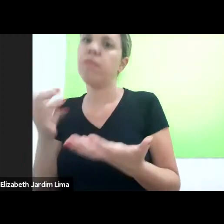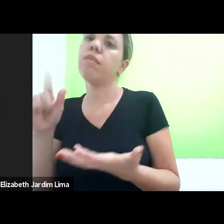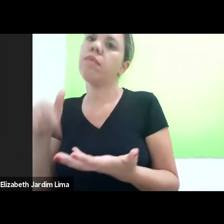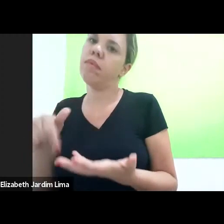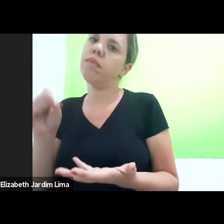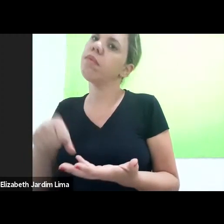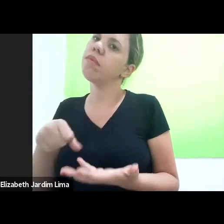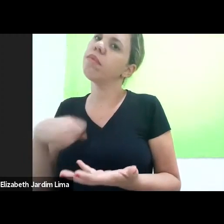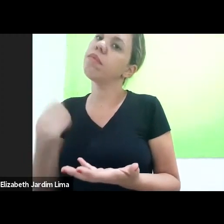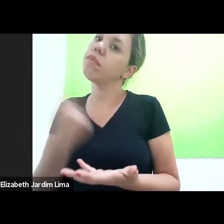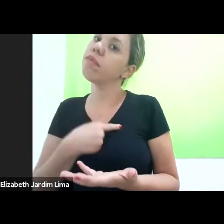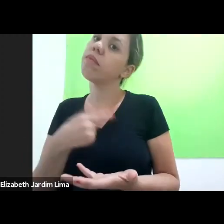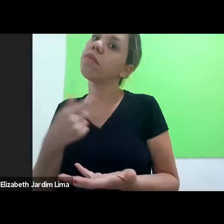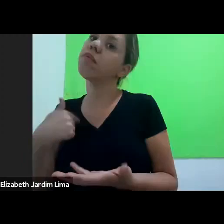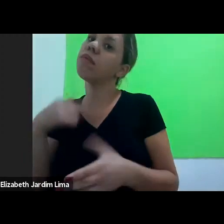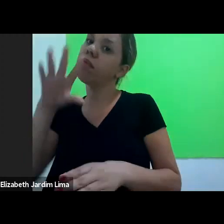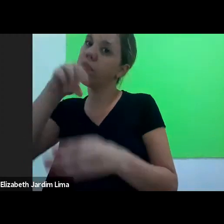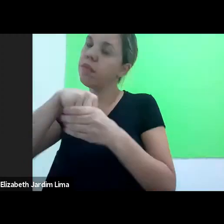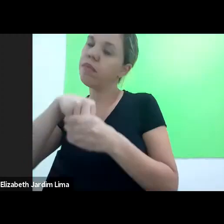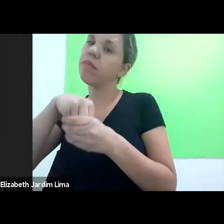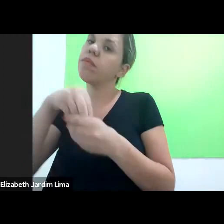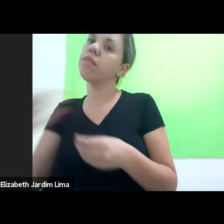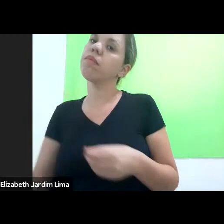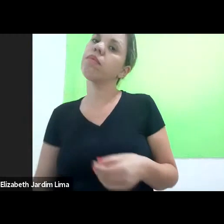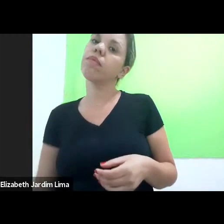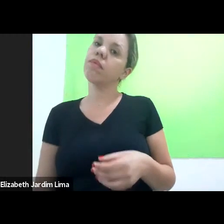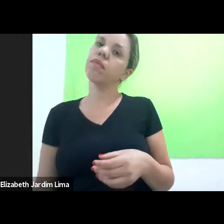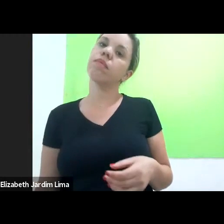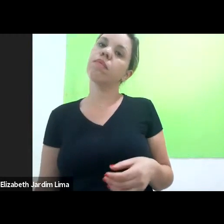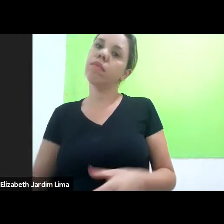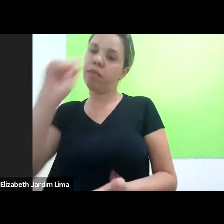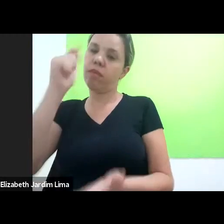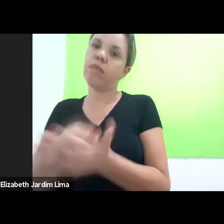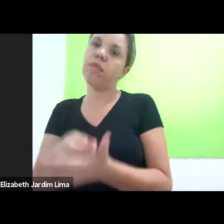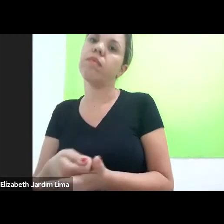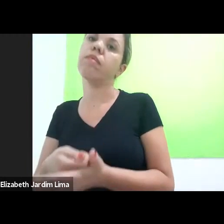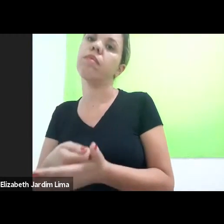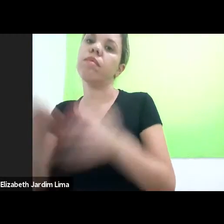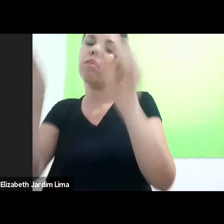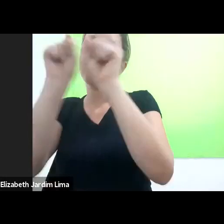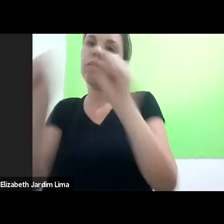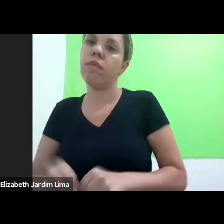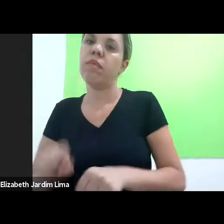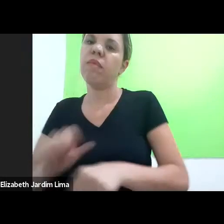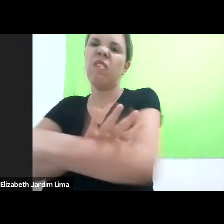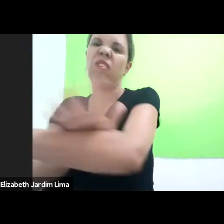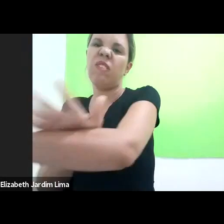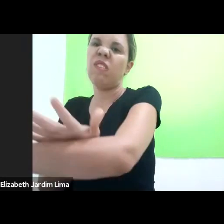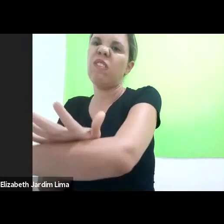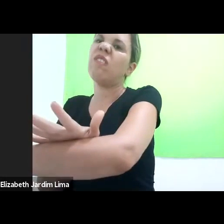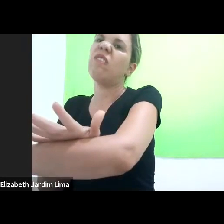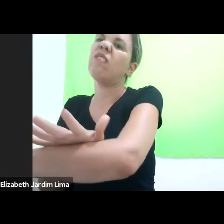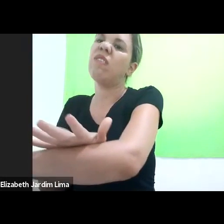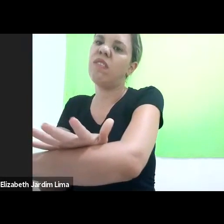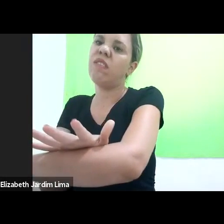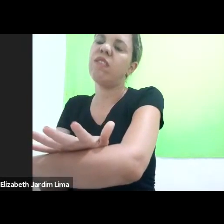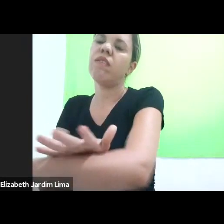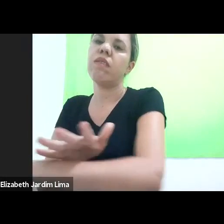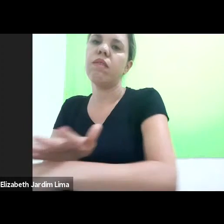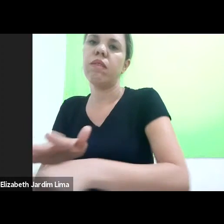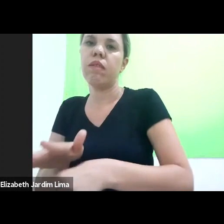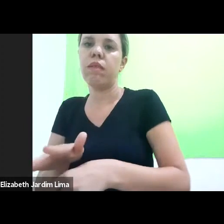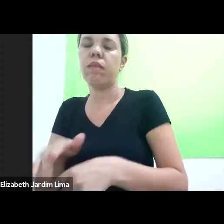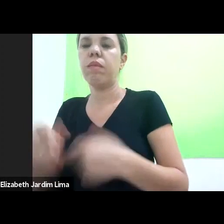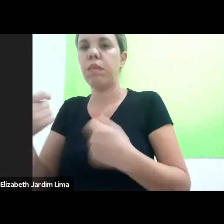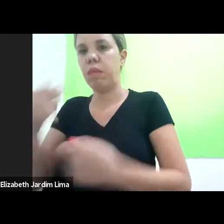seja na sua composição, seja pelas suas decisões, se constitui aí um sistema extremamente racista que deveria, né,